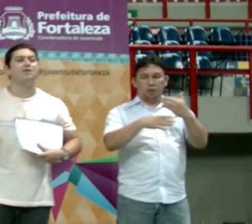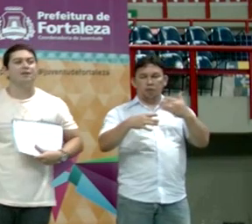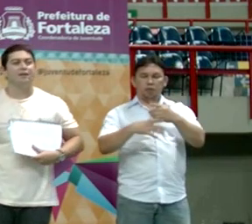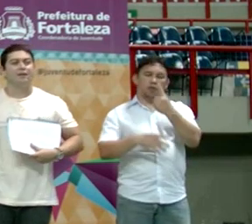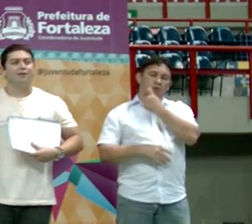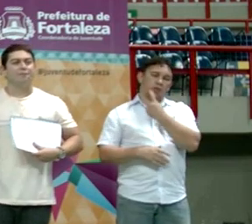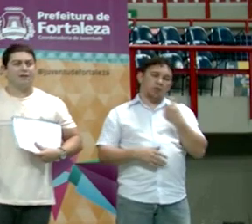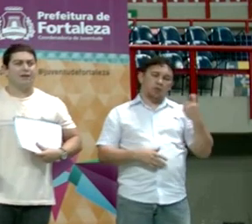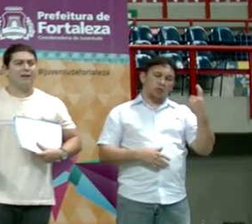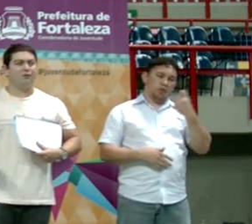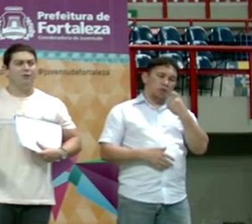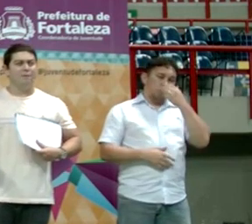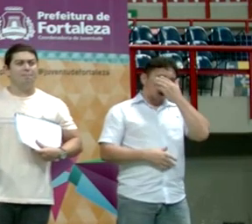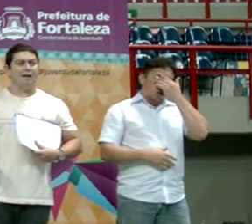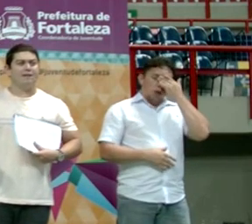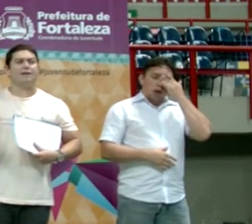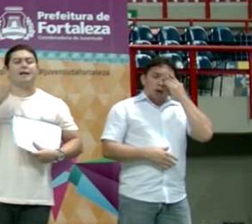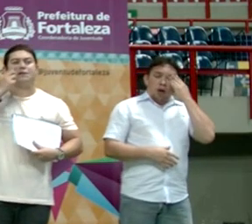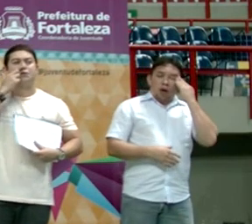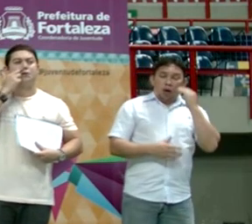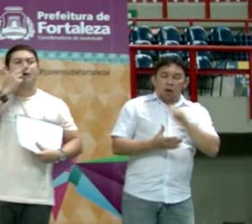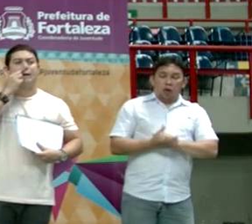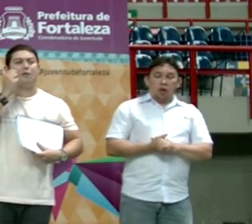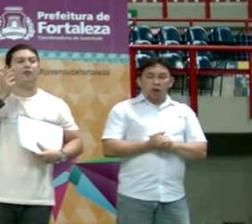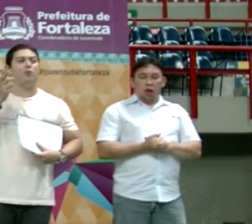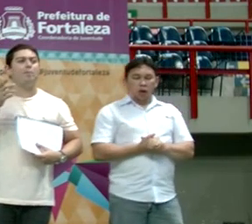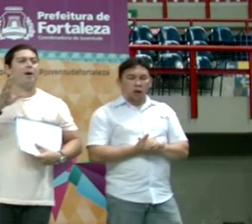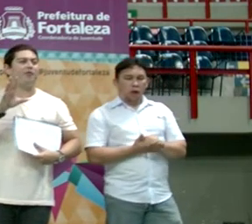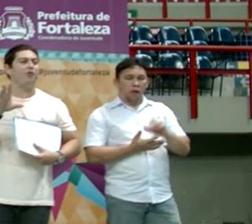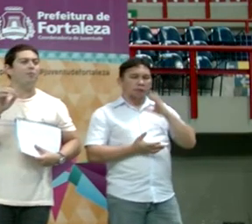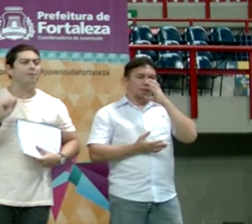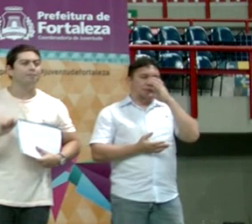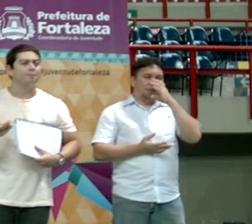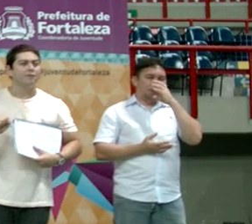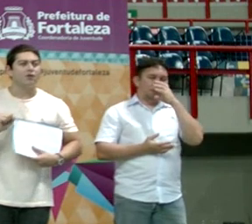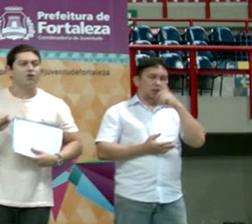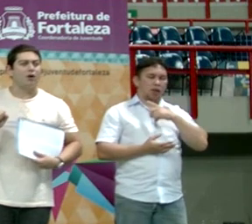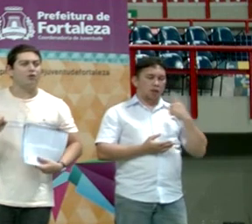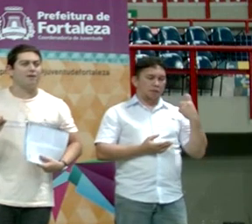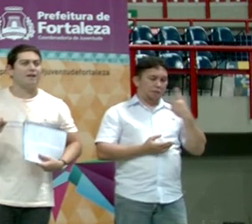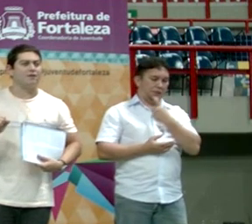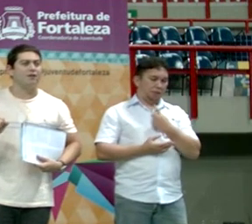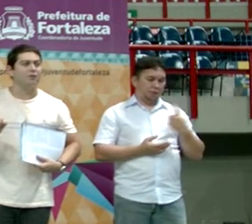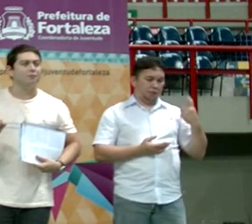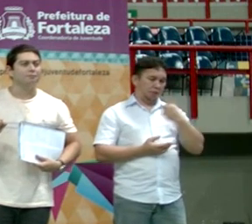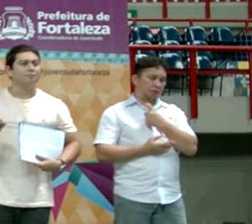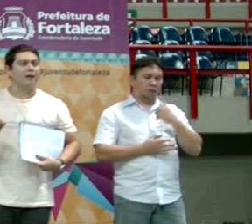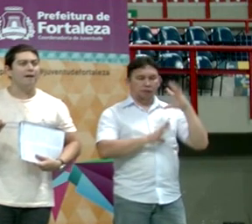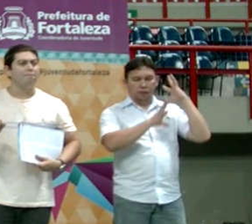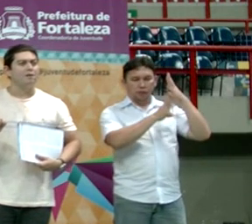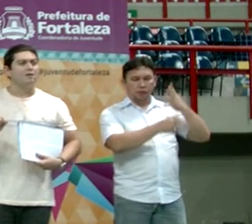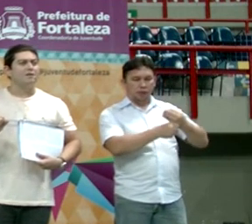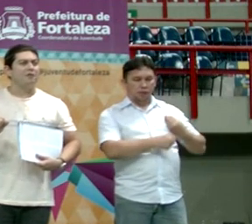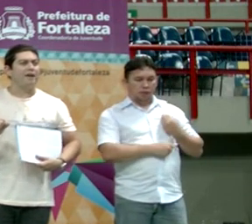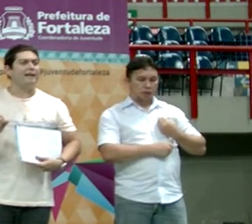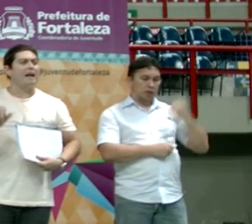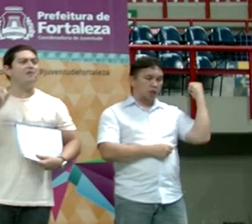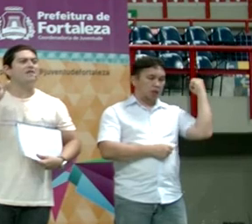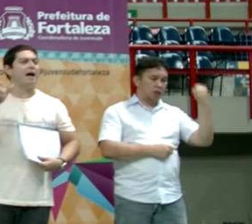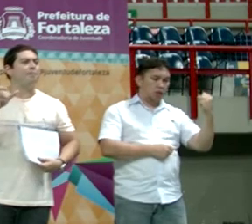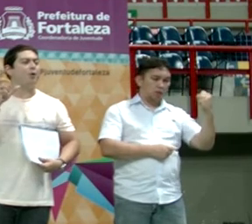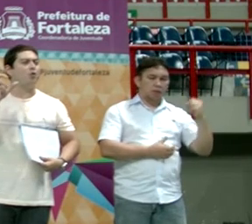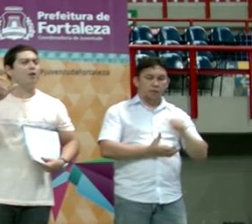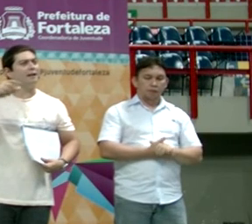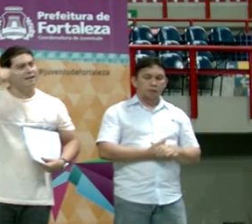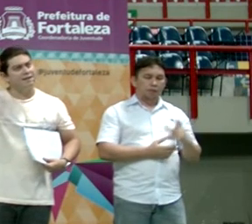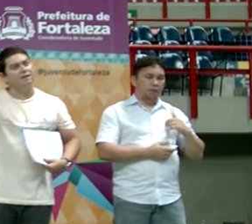perfumes. Tá certo? Beleza? Quem assistiu aquele filme Perfume, história de um assassino, tá? Você vê que